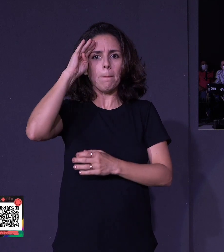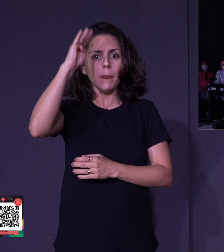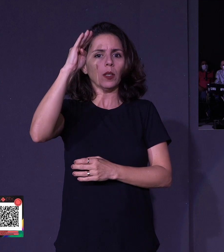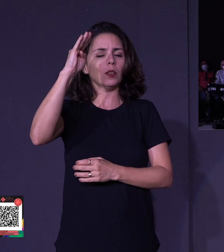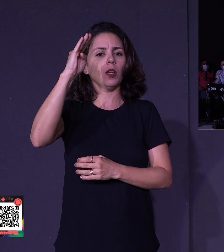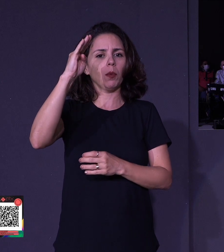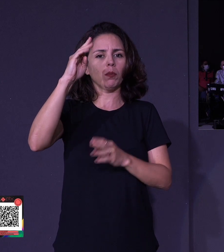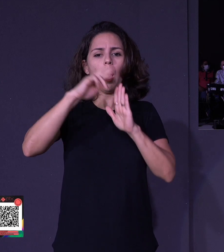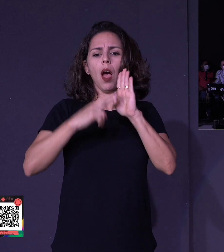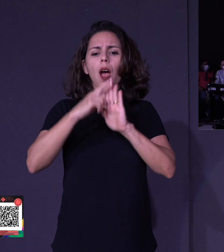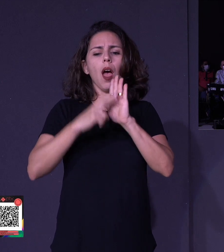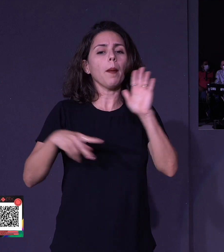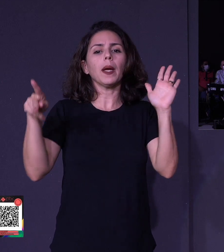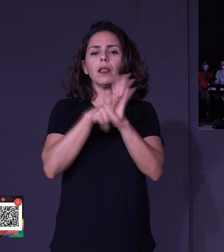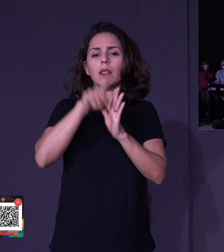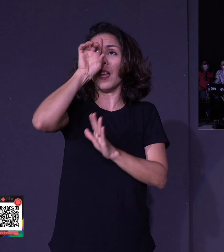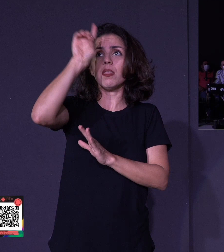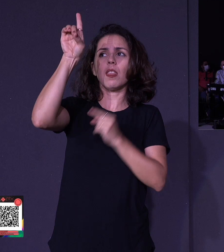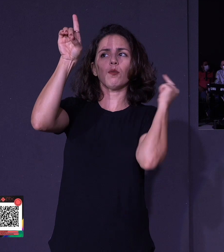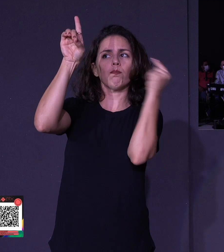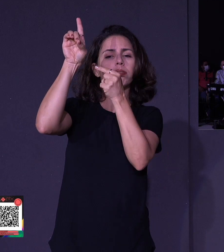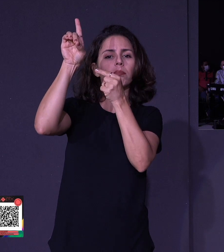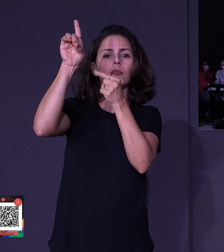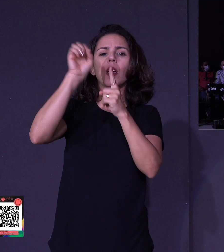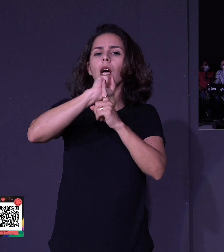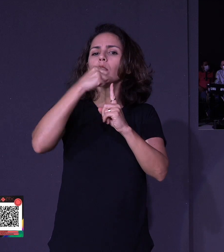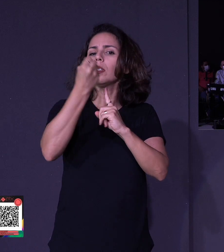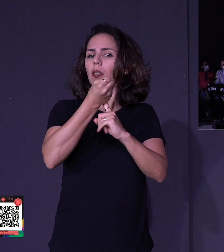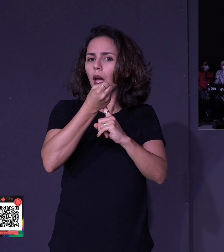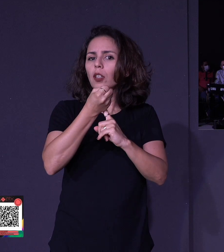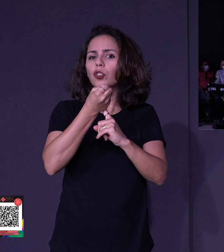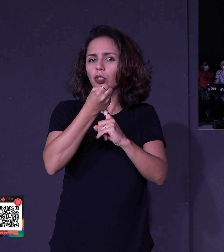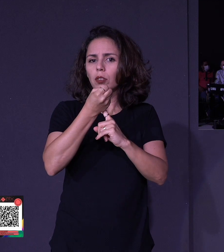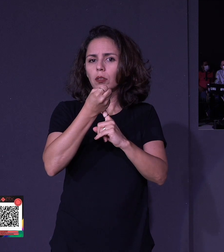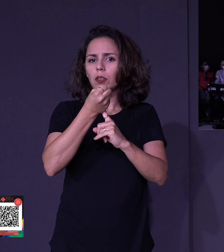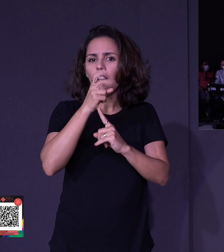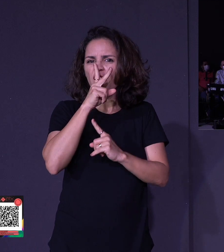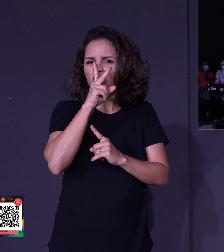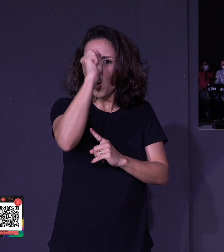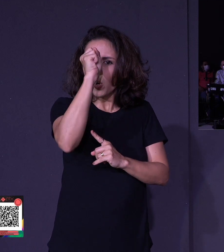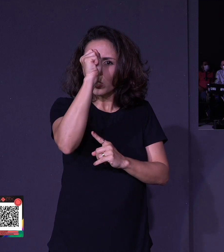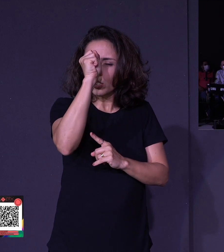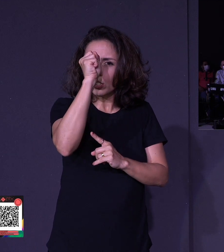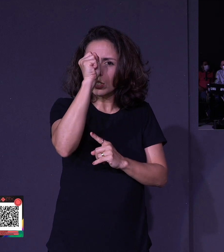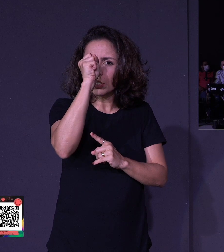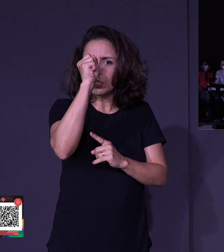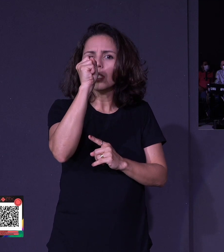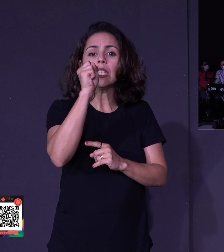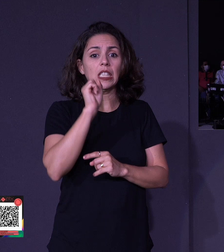sobre família e sociedade é a seguinte: nenhuma sociedade é mais forte do que a vitalidade de suas